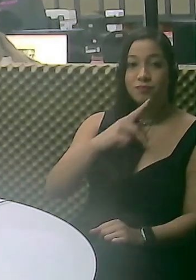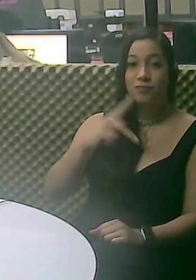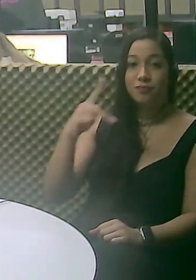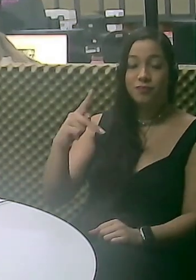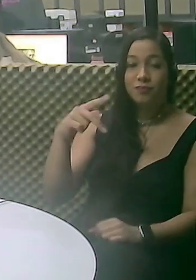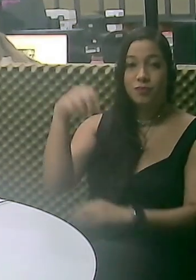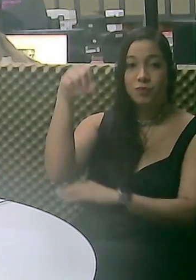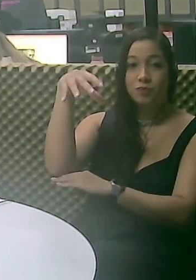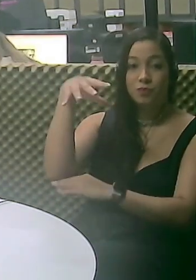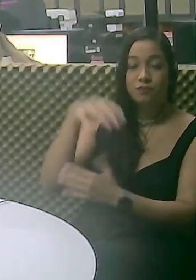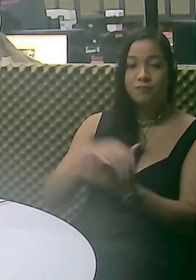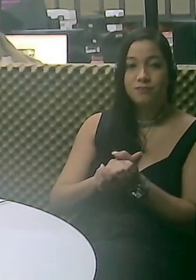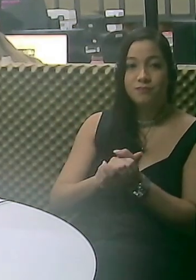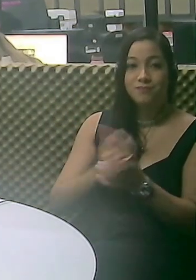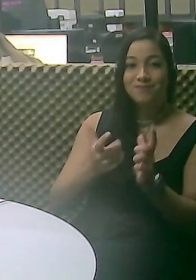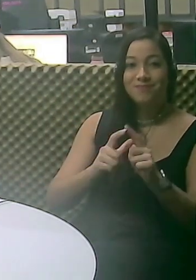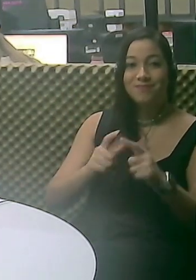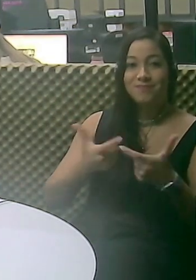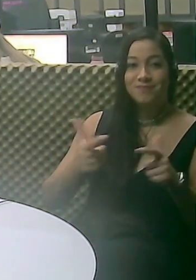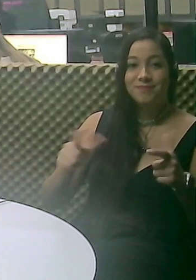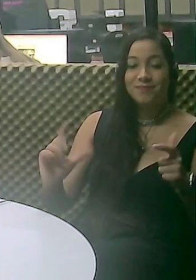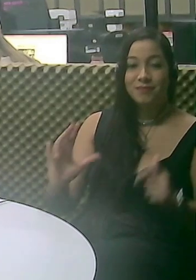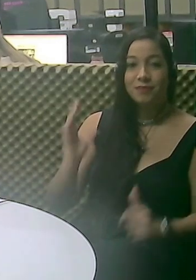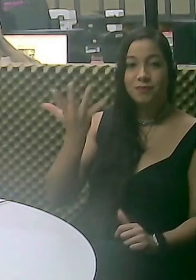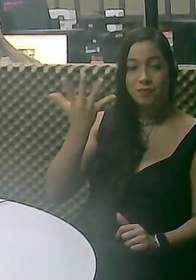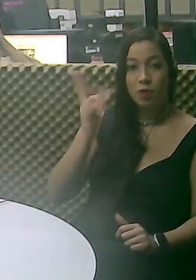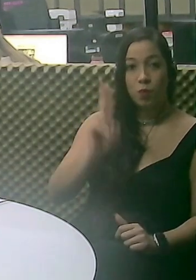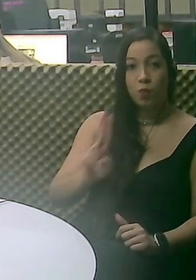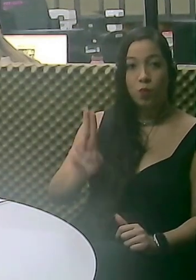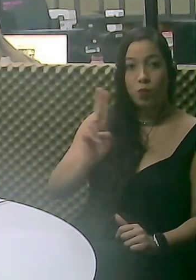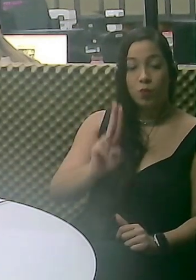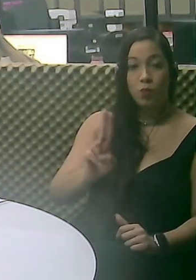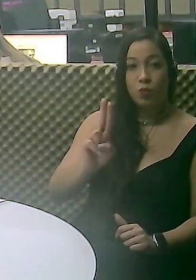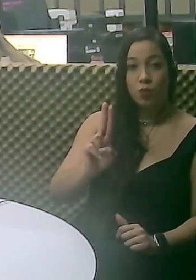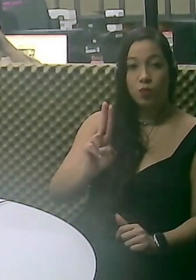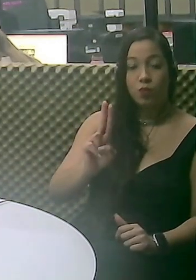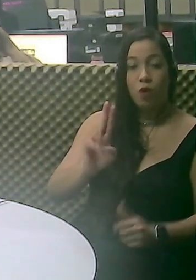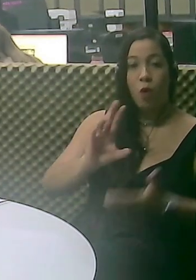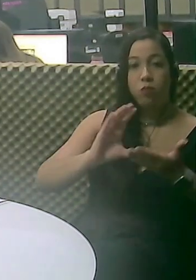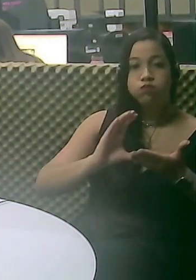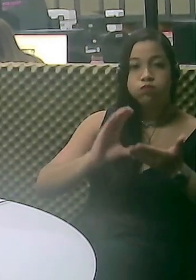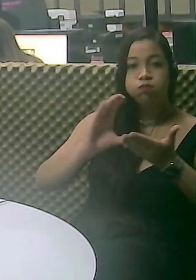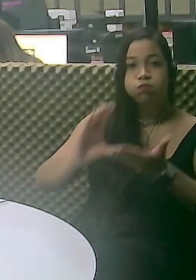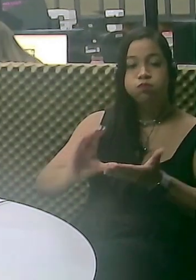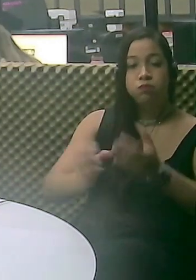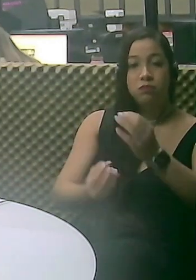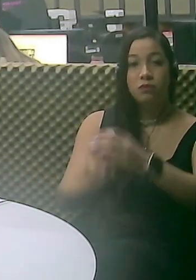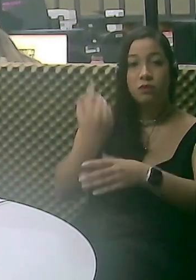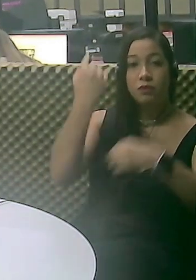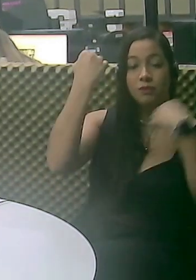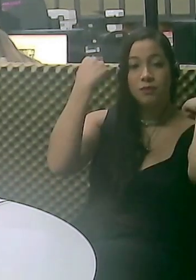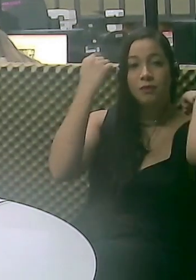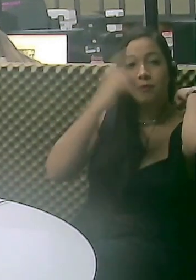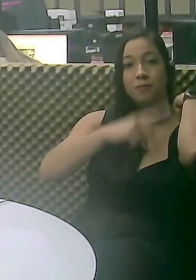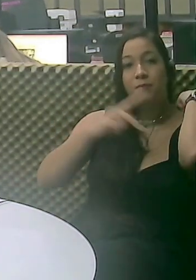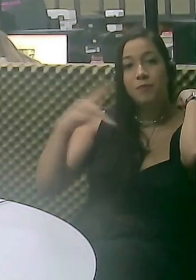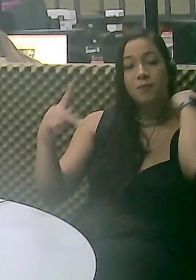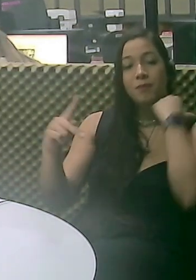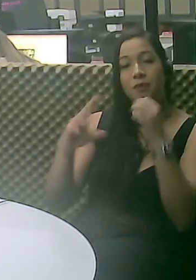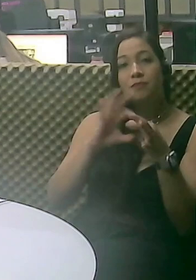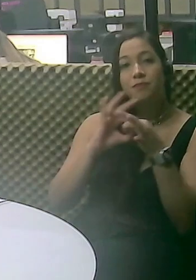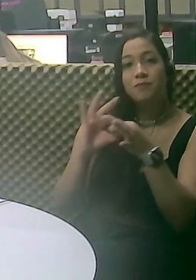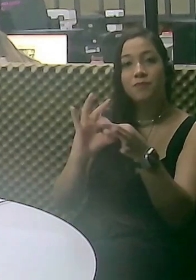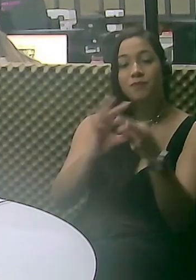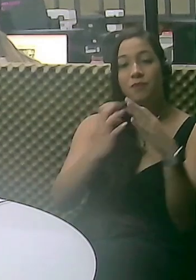setor. A expansão será feita por meio da utilização do banco de créditos criado a partir da PPP, firmada